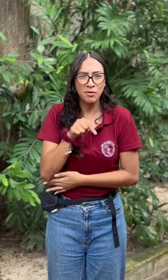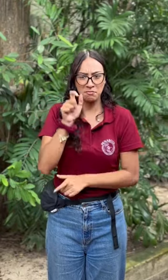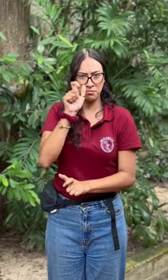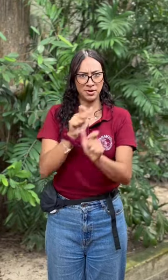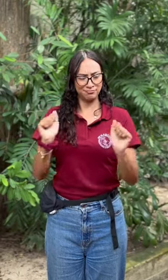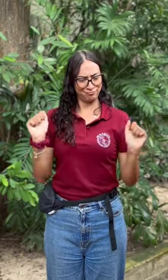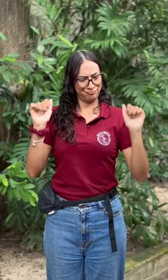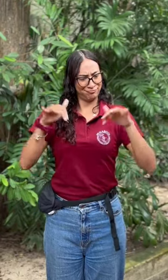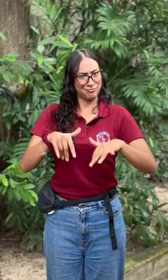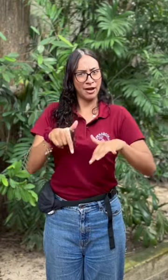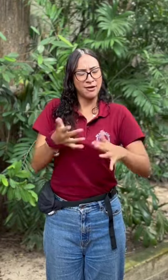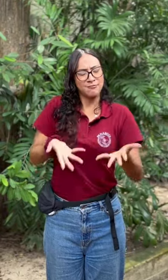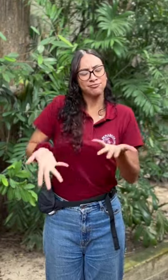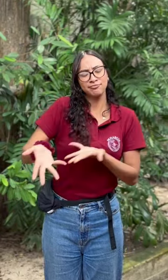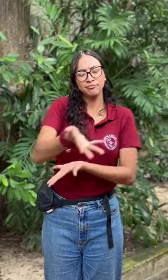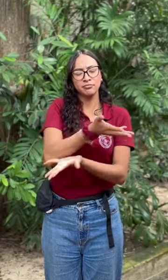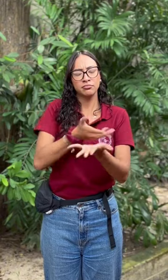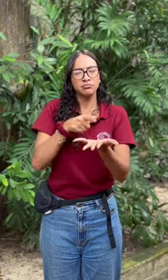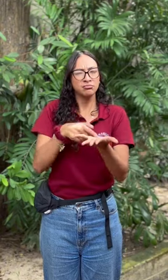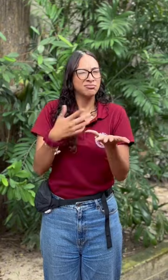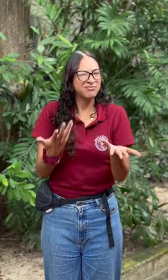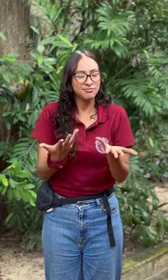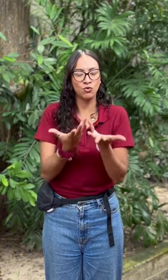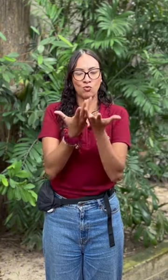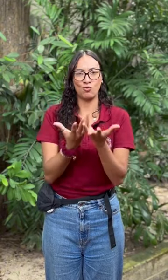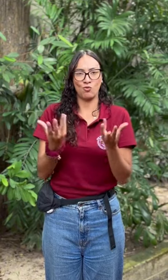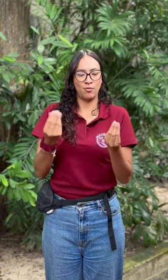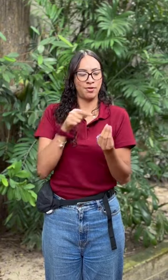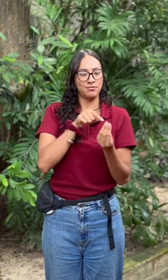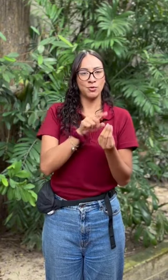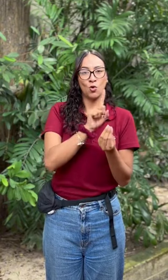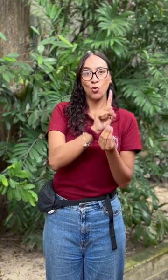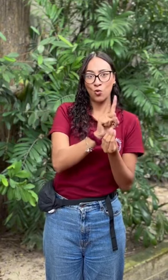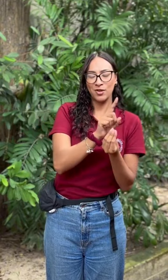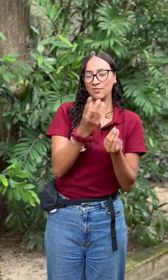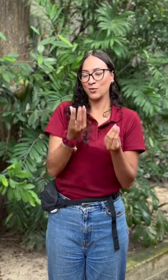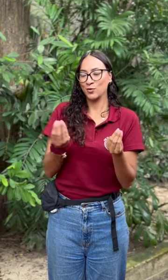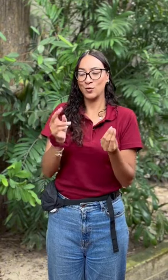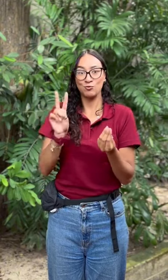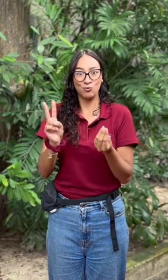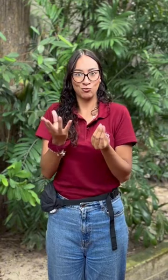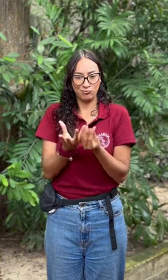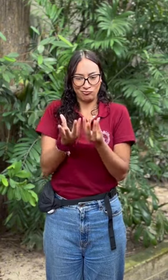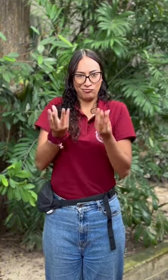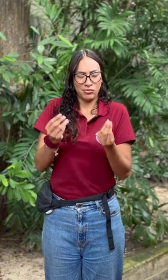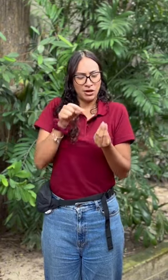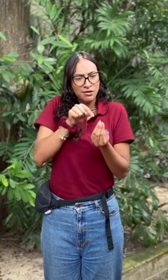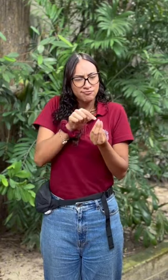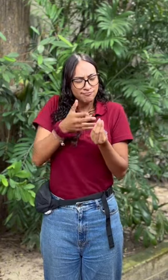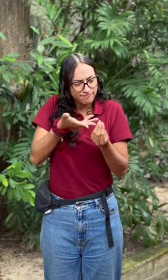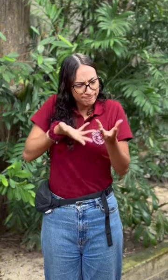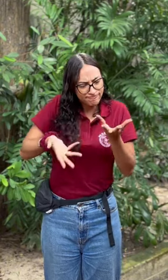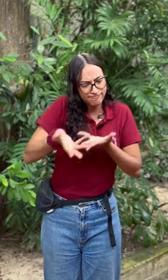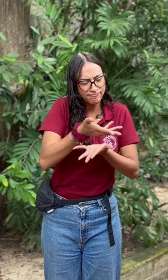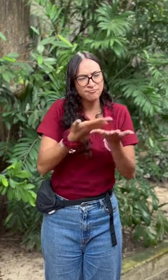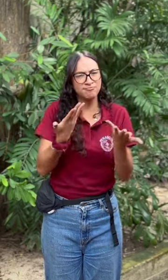cual varias personas hordas de la comunidad asistieron y se estuvo dialogando en dos grupos acer de la